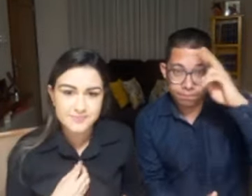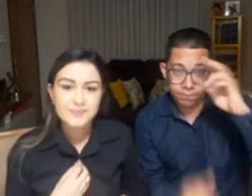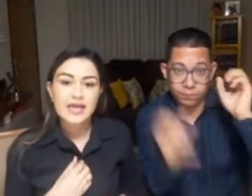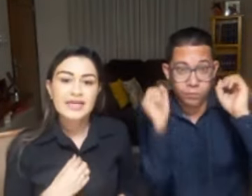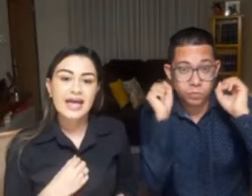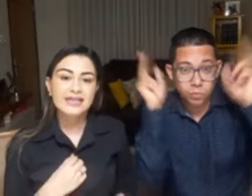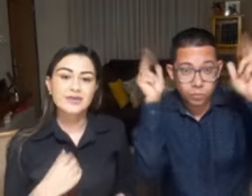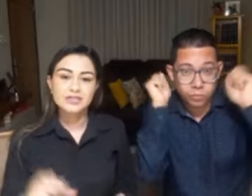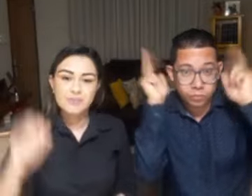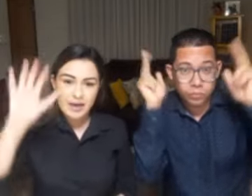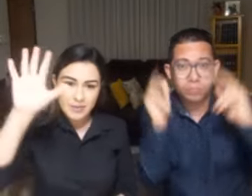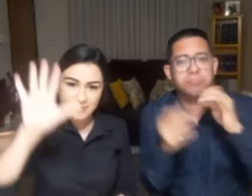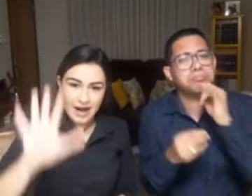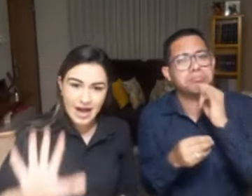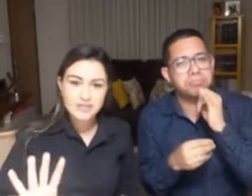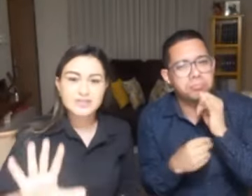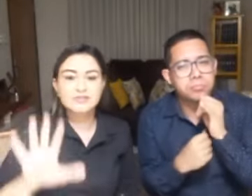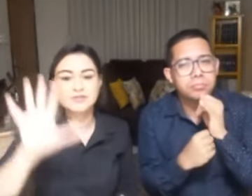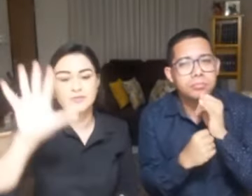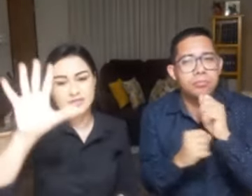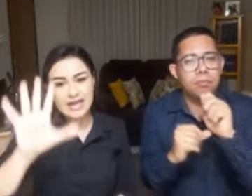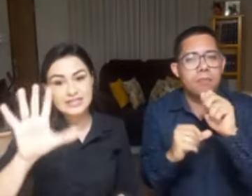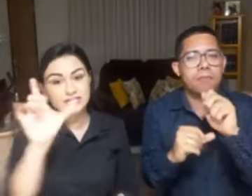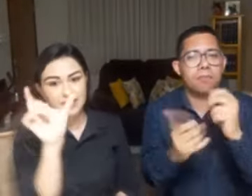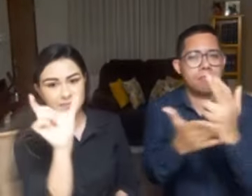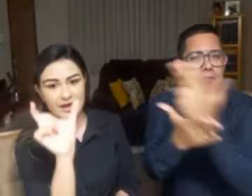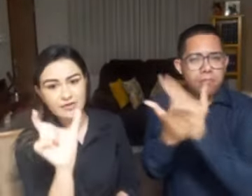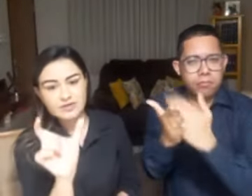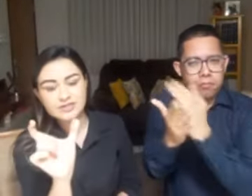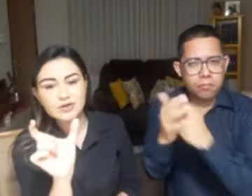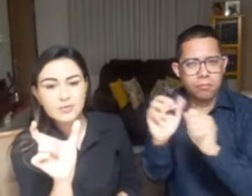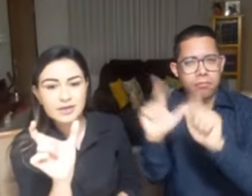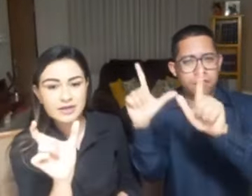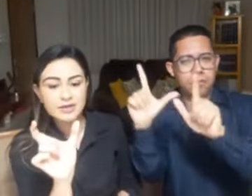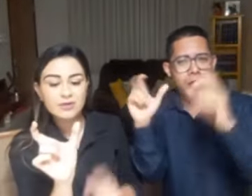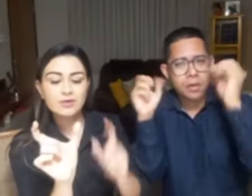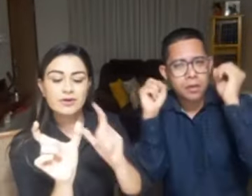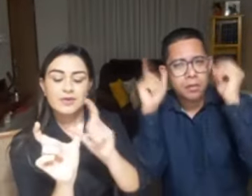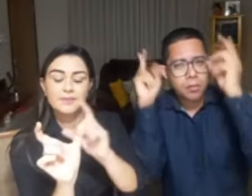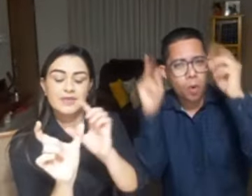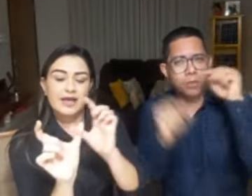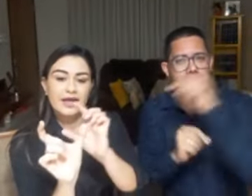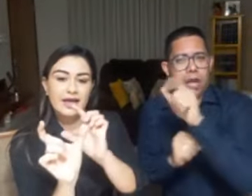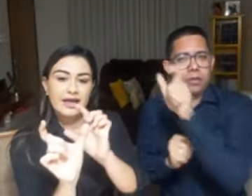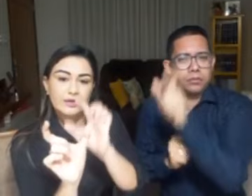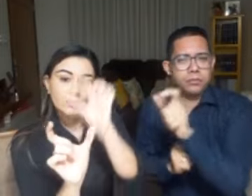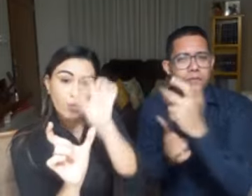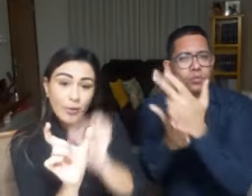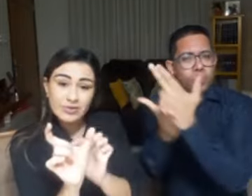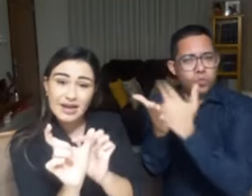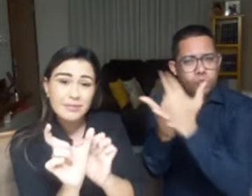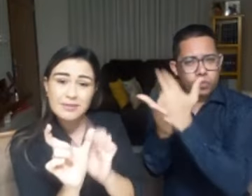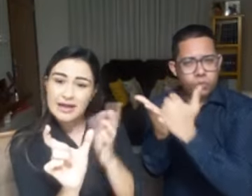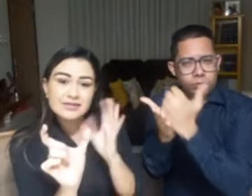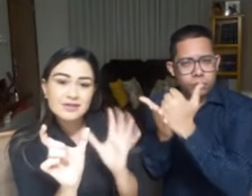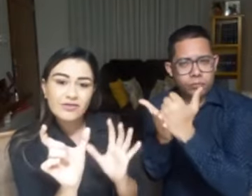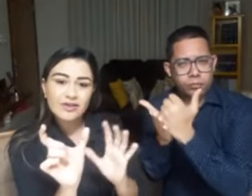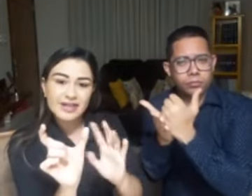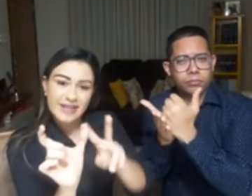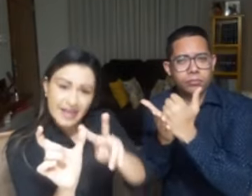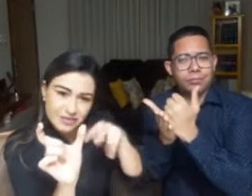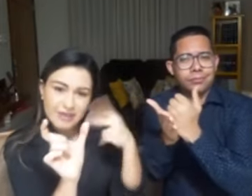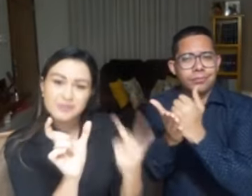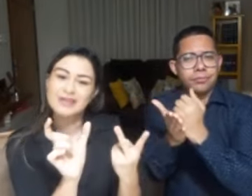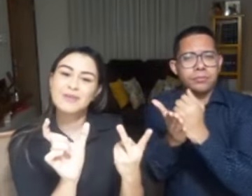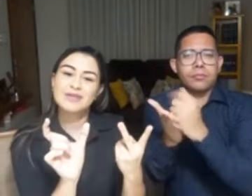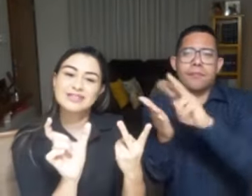Moisés. E aí, então, a gente pega uma imagem de Moisés, a gente vai pegar um versículo bíblico. Como está na Bíblia, eles não vão entender.